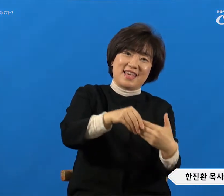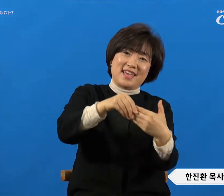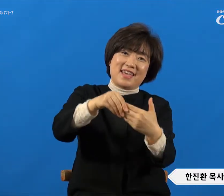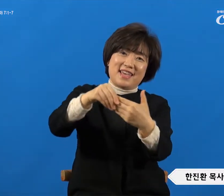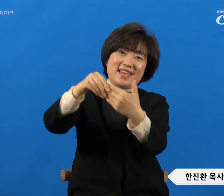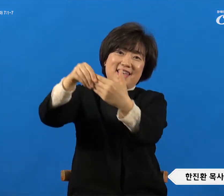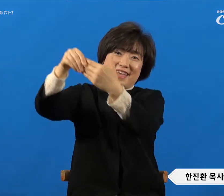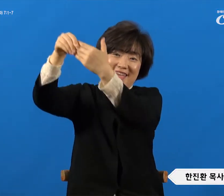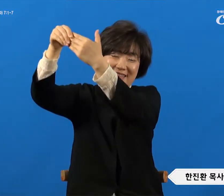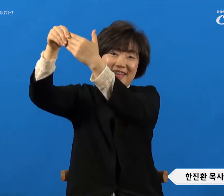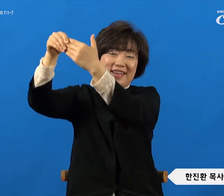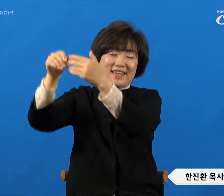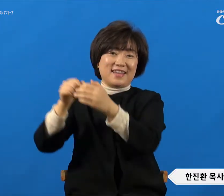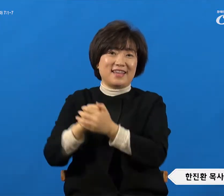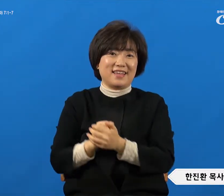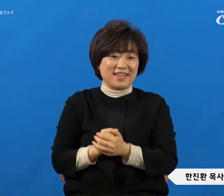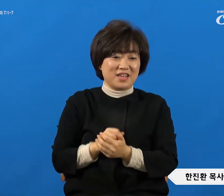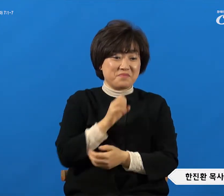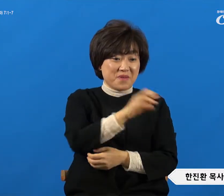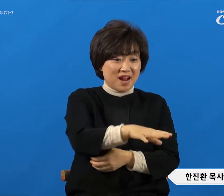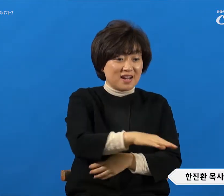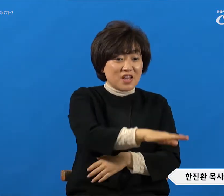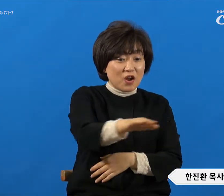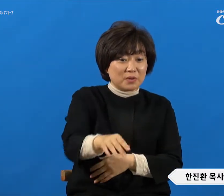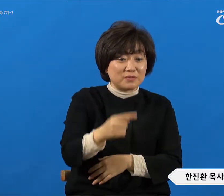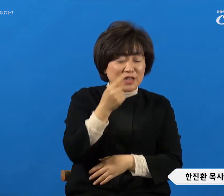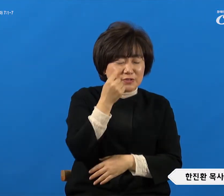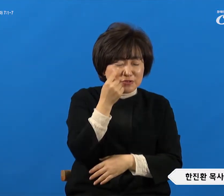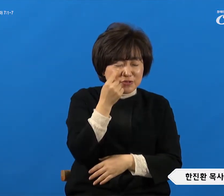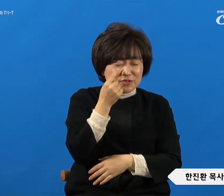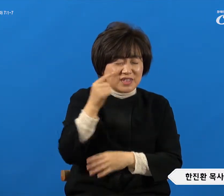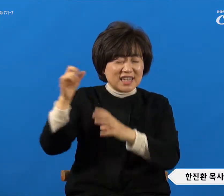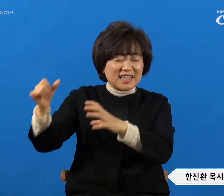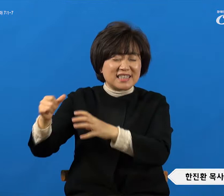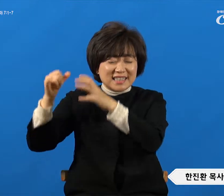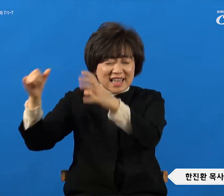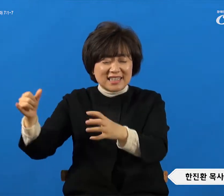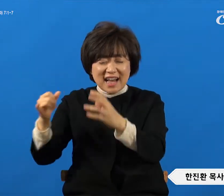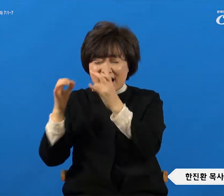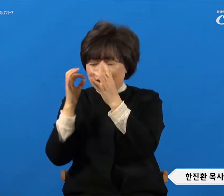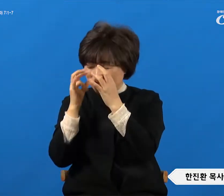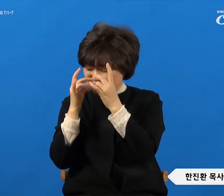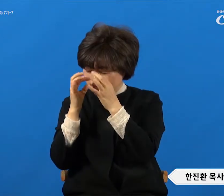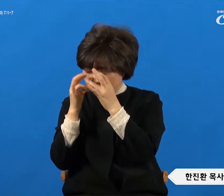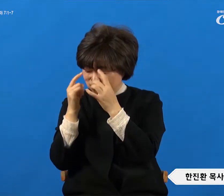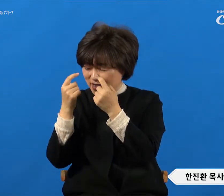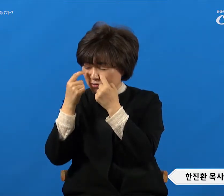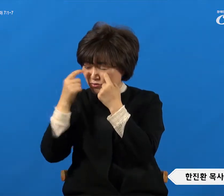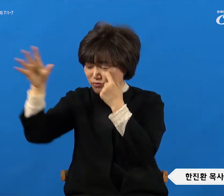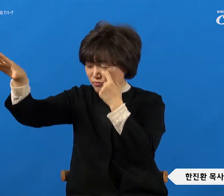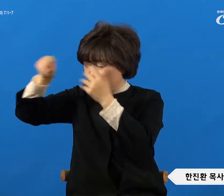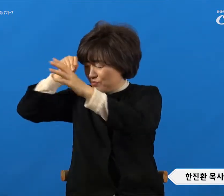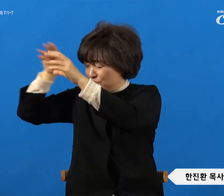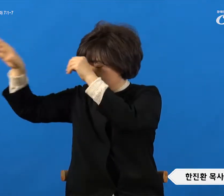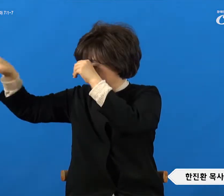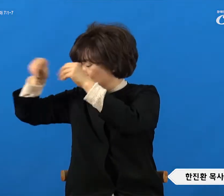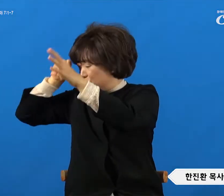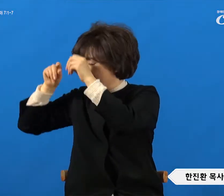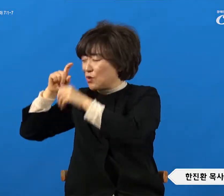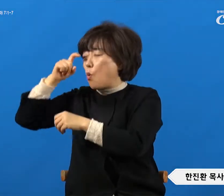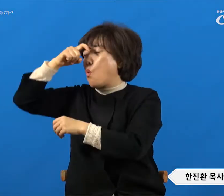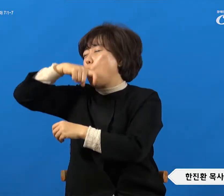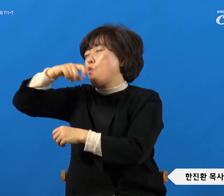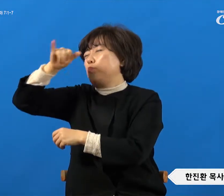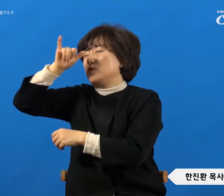그러면서 이렇게 말했습니다. 여러분의 눈은 세상의 온갖 잡동사니들을 보면서 오염될